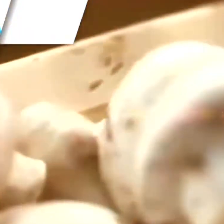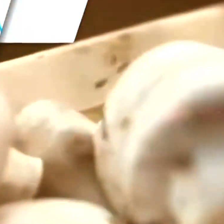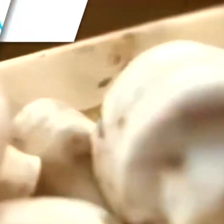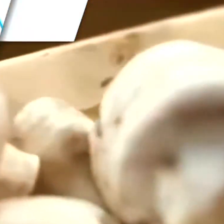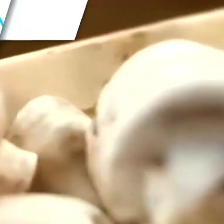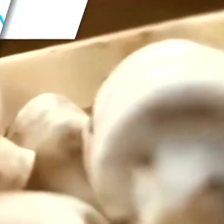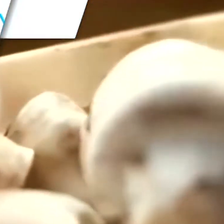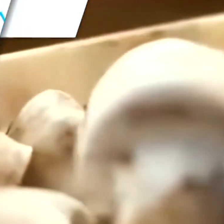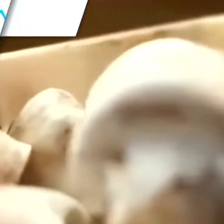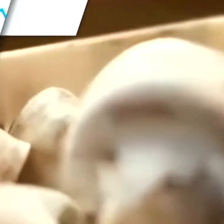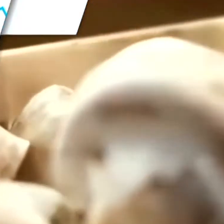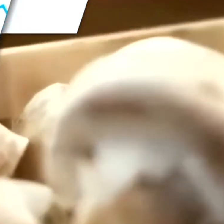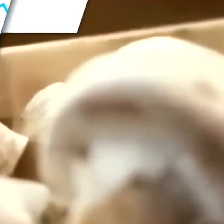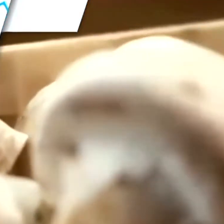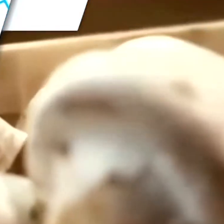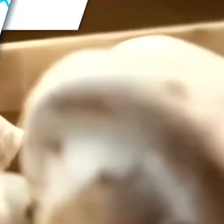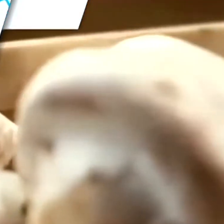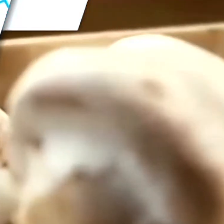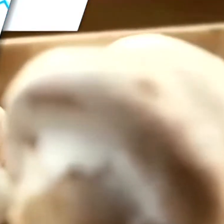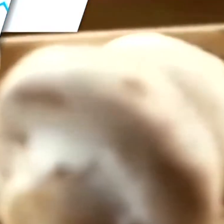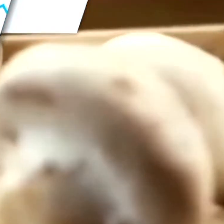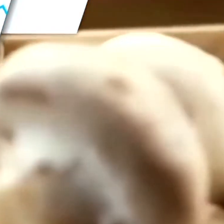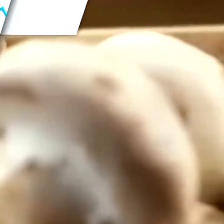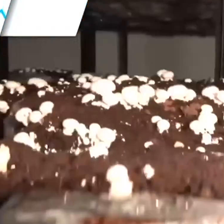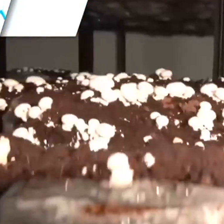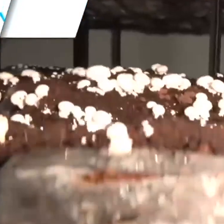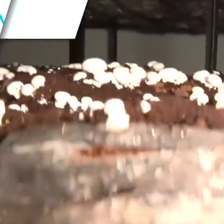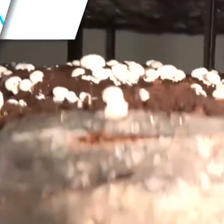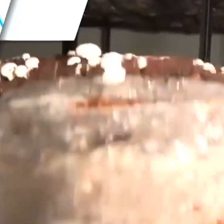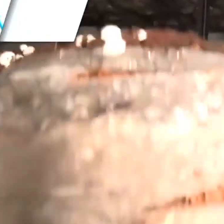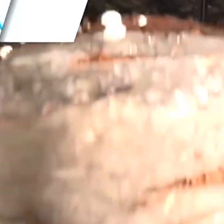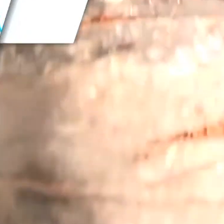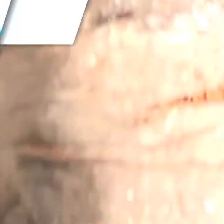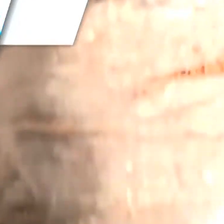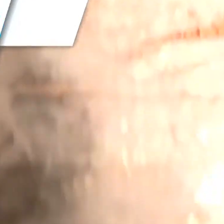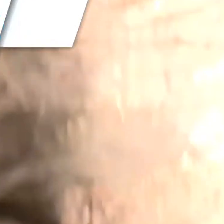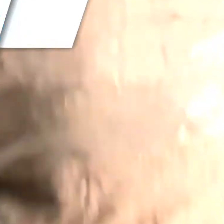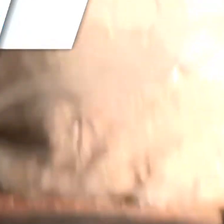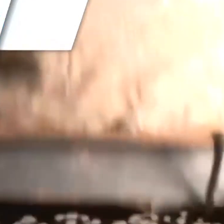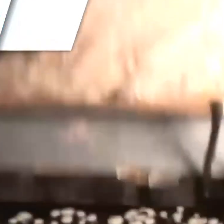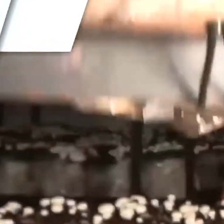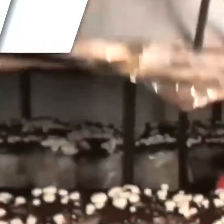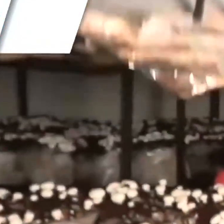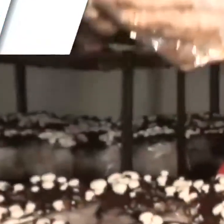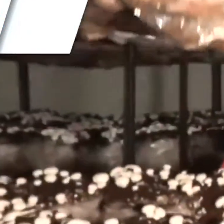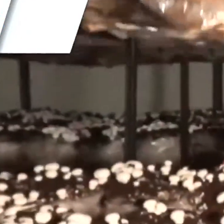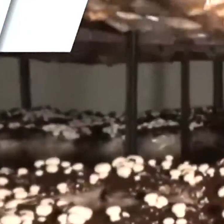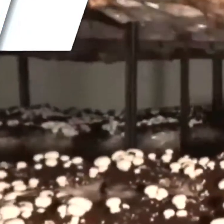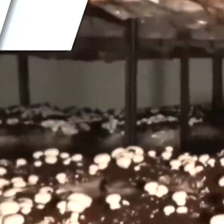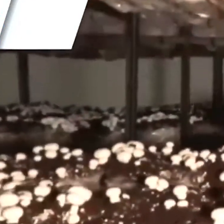मशरूम विशेष पोषक तत्वों के कारण उभरते हुए उद्योग के रूप में हर किसी का ध्यान आकर्षित कर रहा